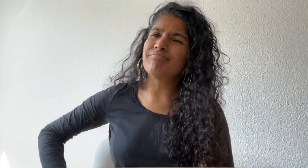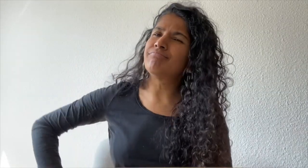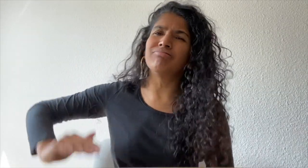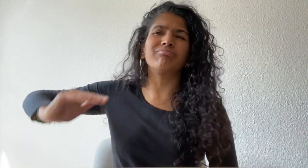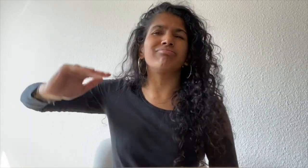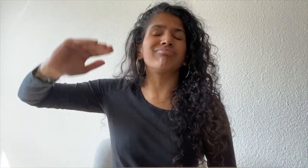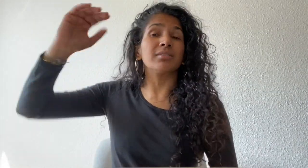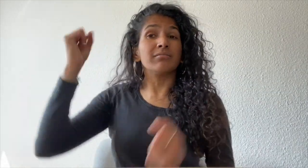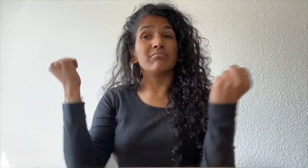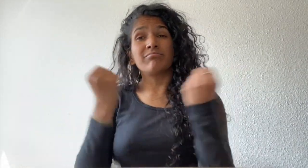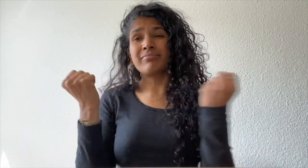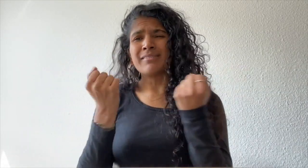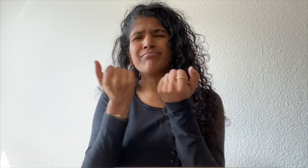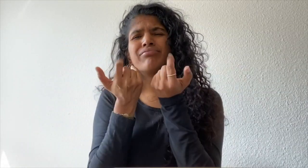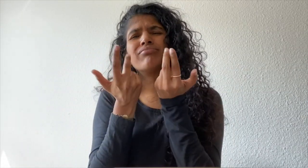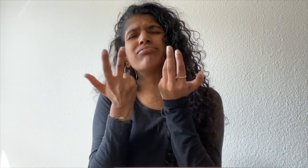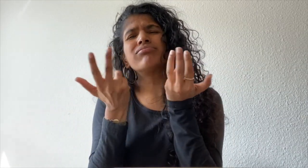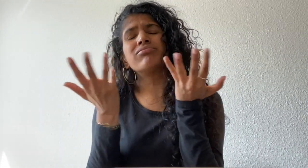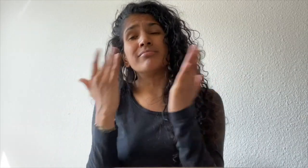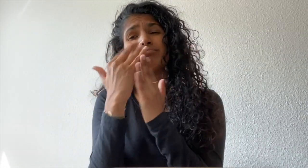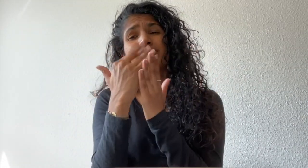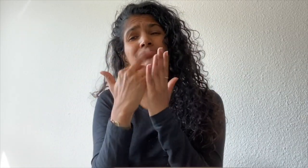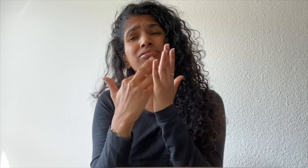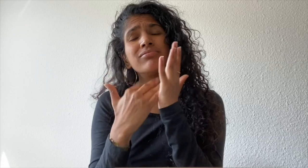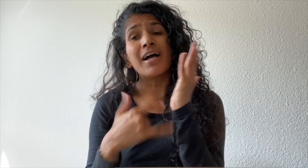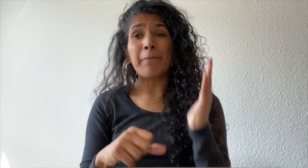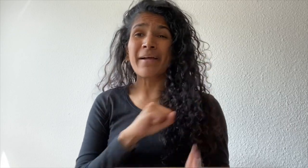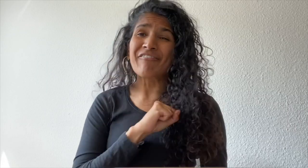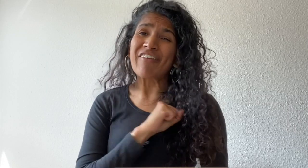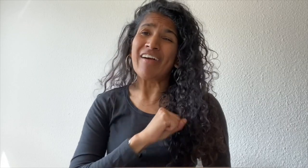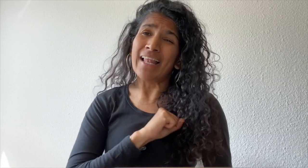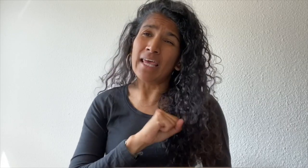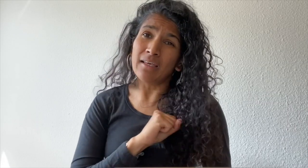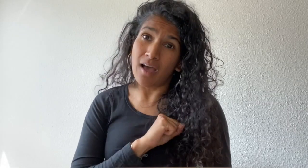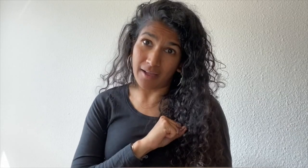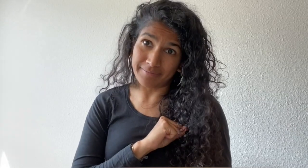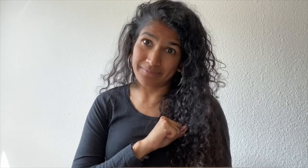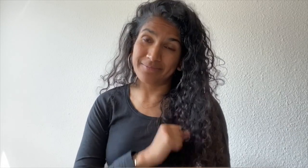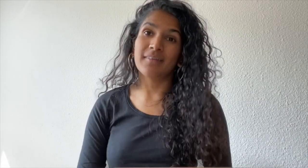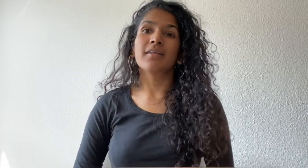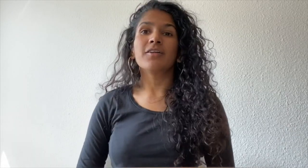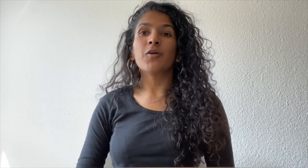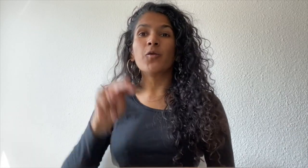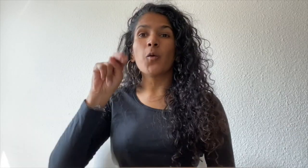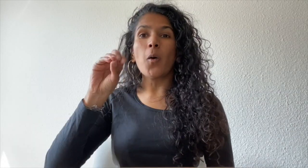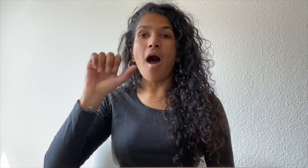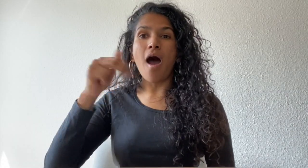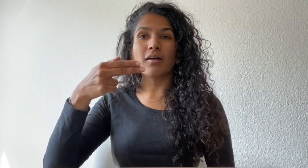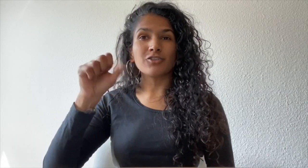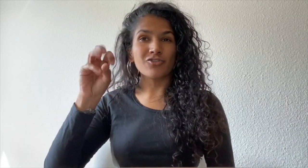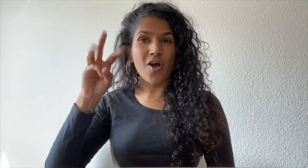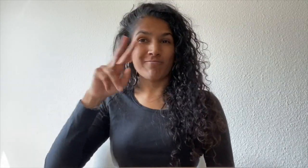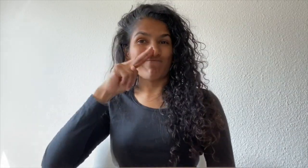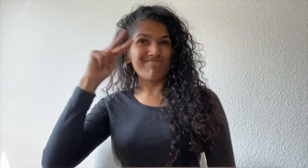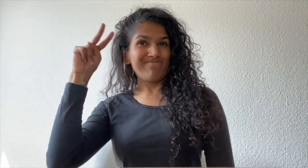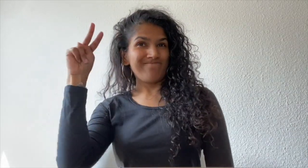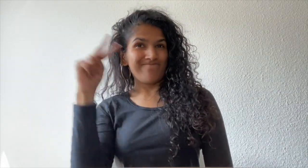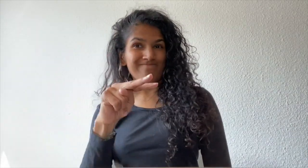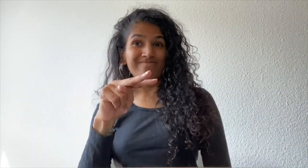Wenn Sie sich jetzt fragen, wie sich genau weiße Privilegien in Deutschland gestalten, dann müssen Sie wissen, dass jemand, der